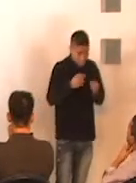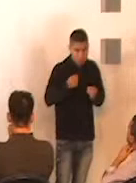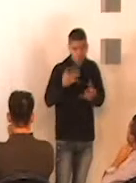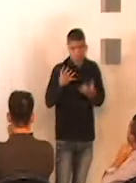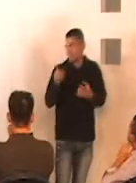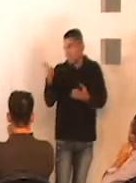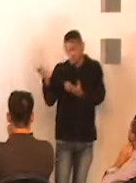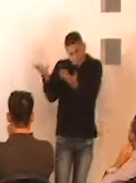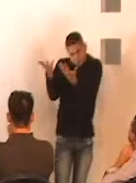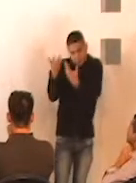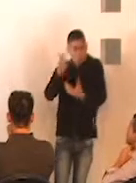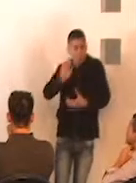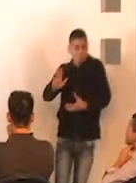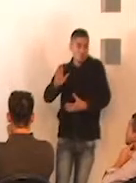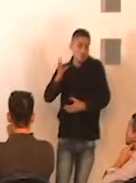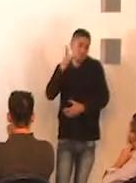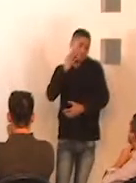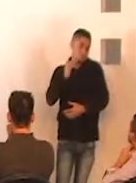tu experiencia,